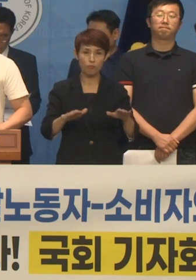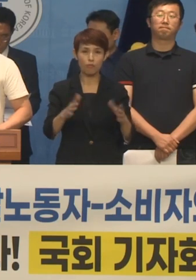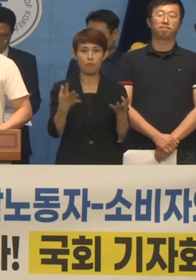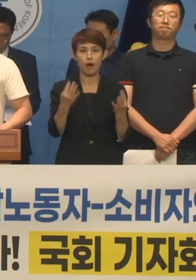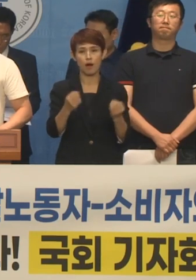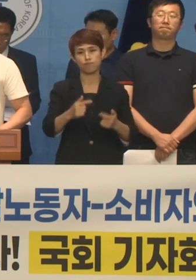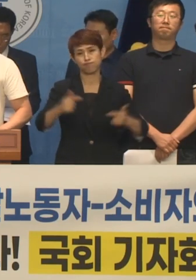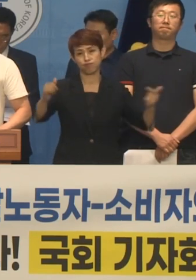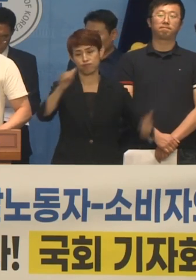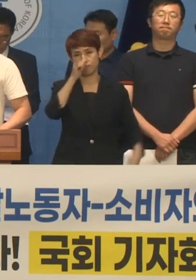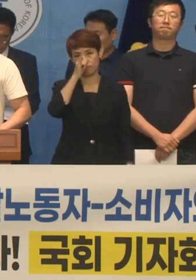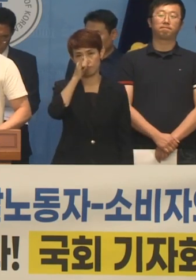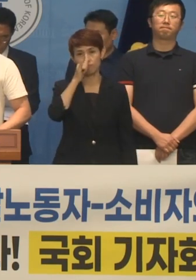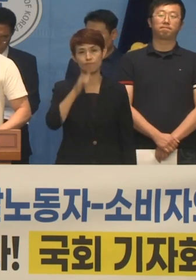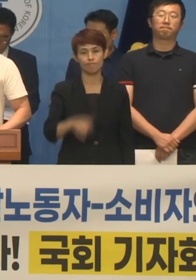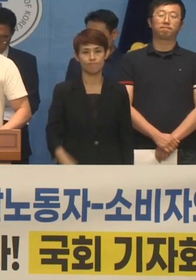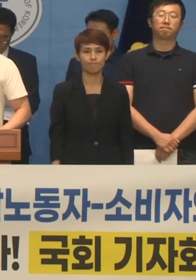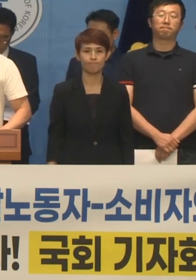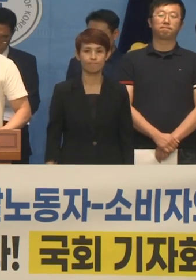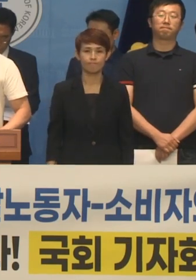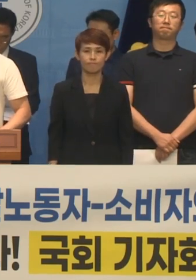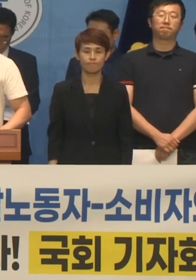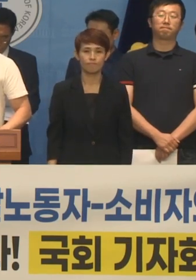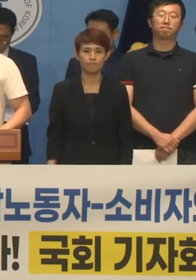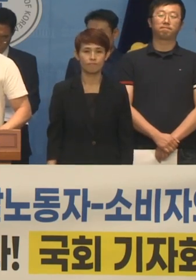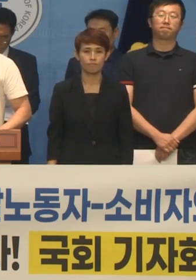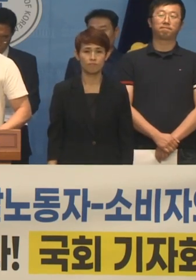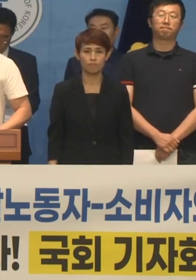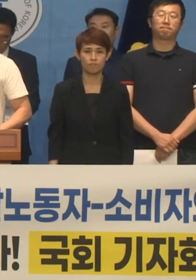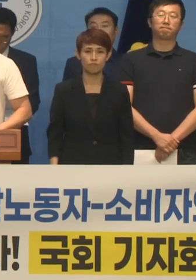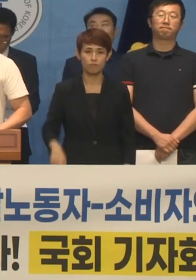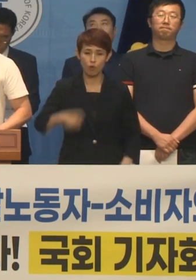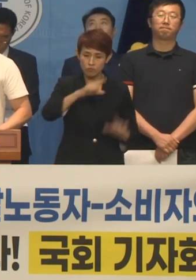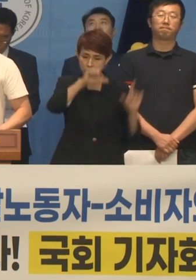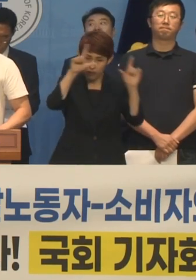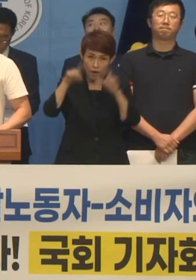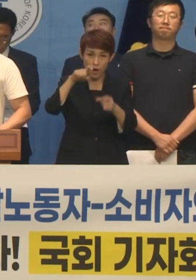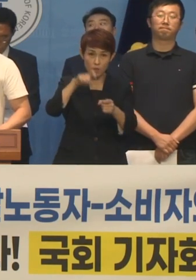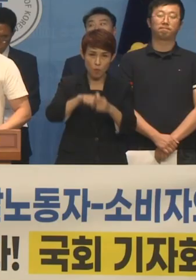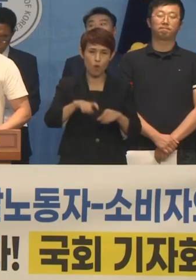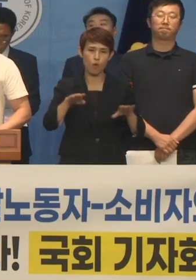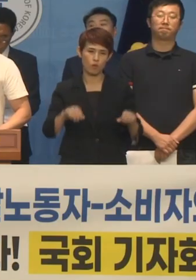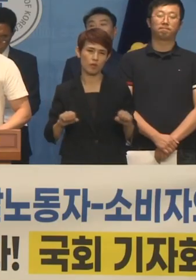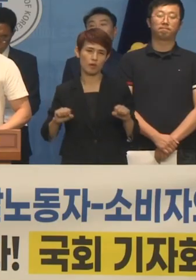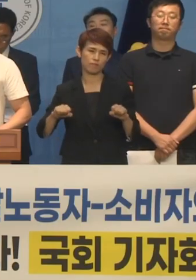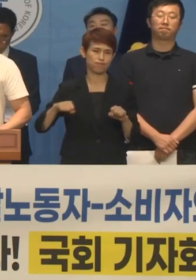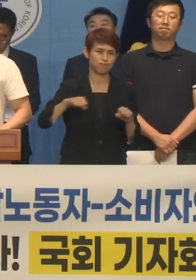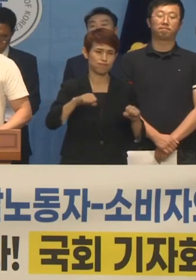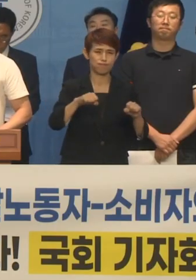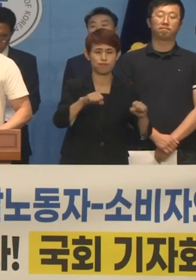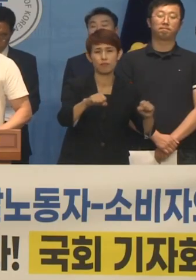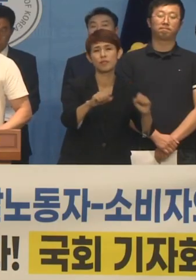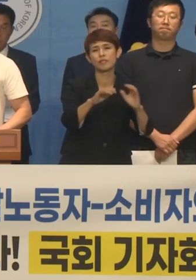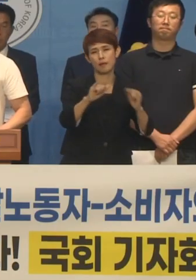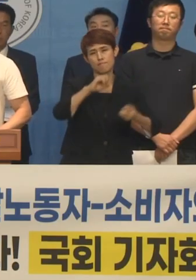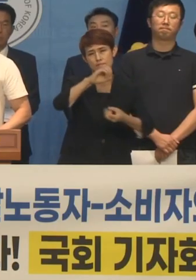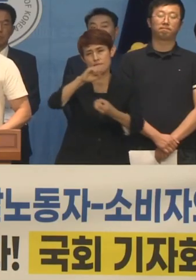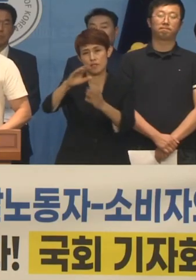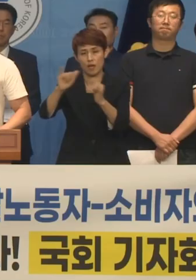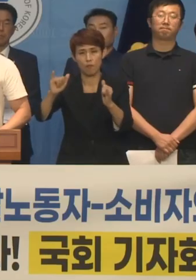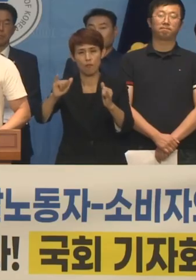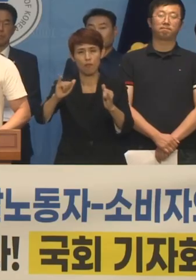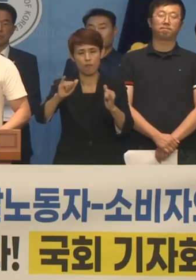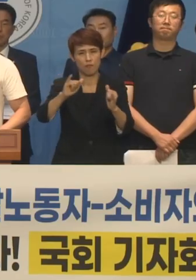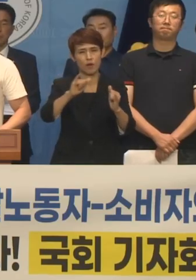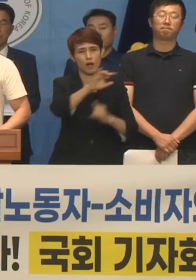가진 독과점 플랫폼이 기업이 되었습니다. 생계를 위해 오늘도 도로를 나서는 라이더들은 모두 각자의 사연을